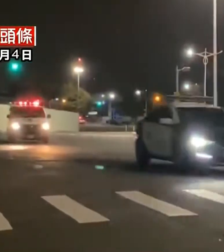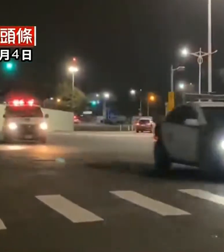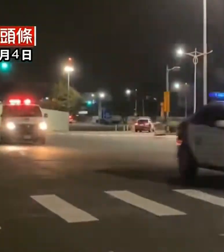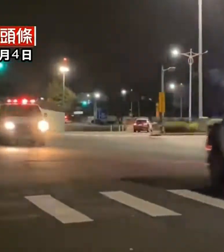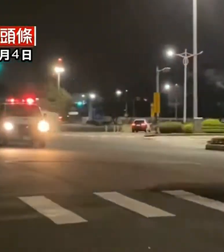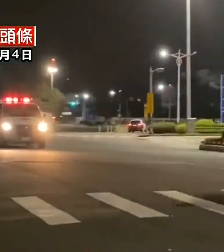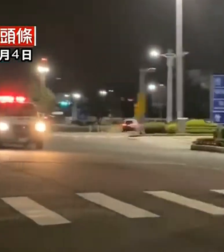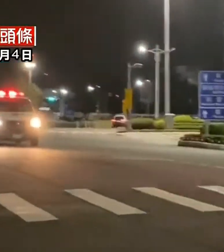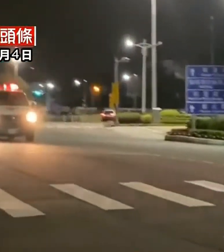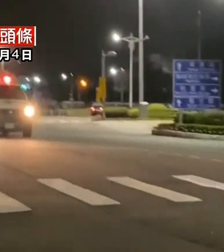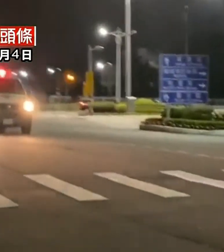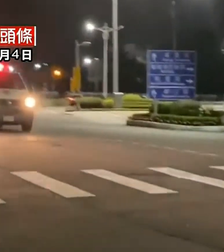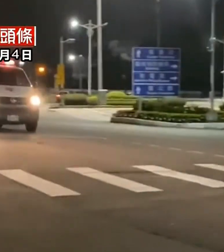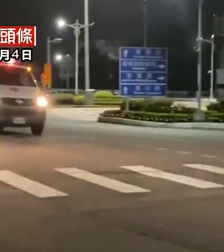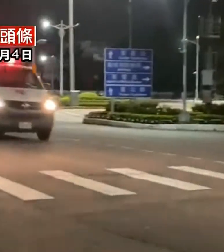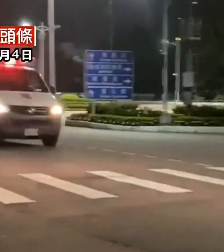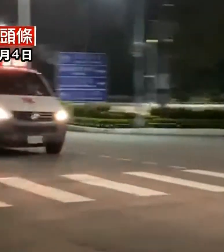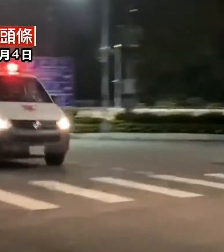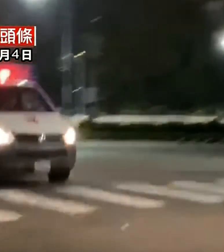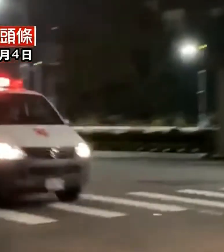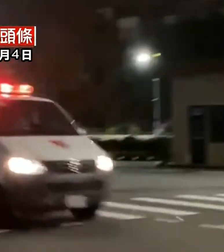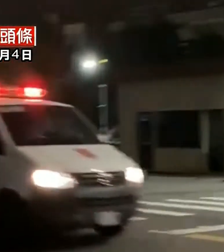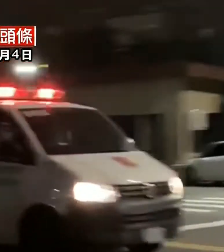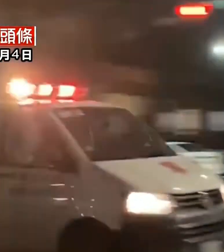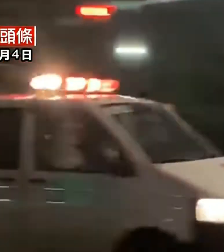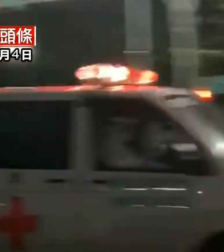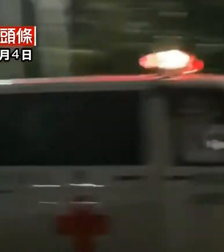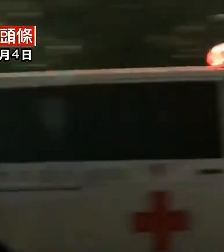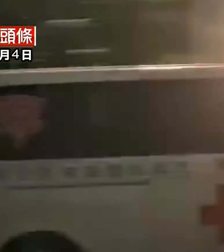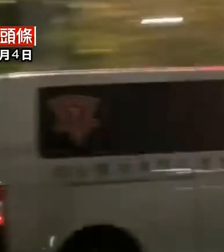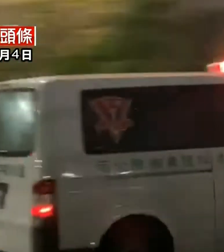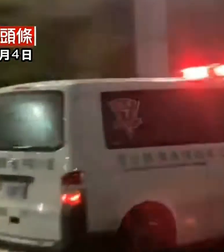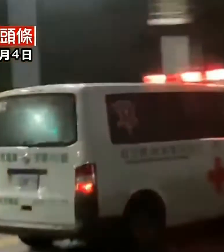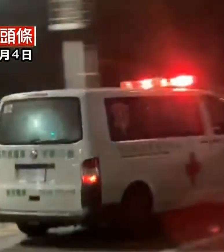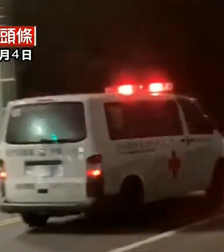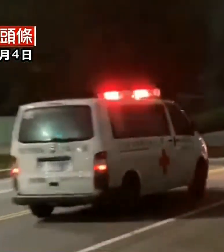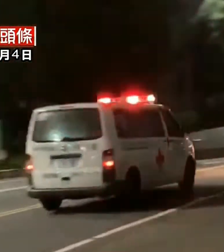几经波折，台商终于回到台湾，但后续的步骤，疾管署绷紧神经，不敢大意。最高原则：保护医疗人员，保障国人安全。端新闻综合报道。